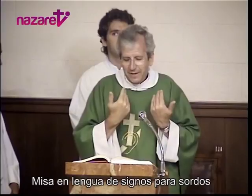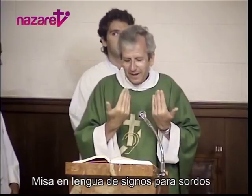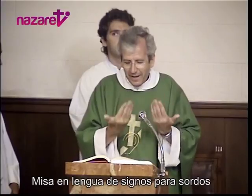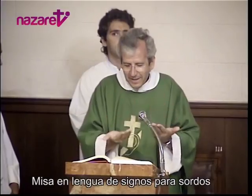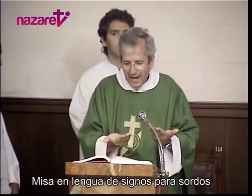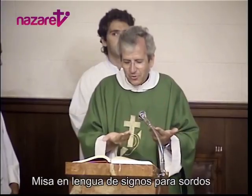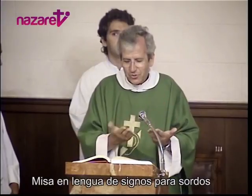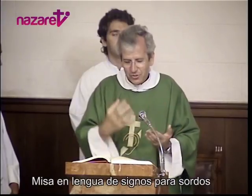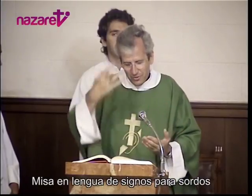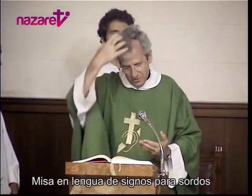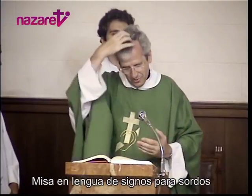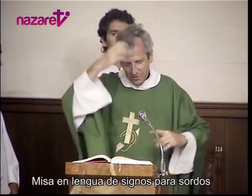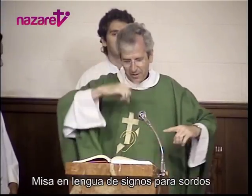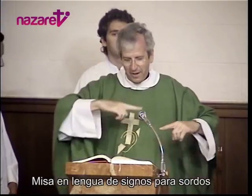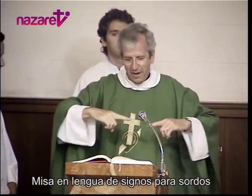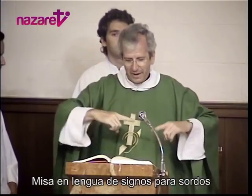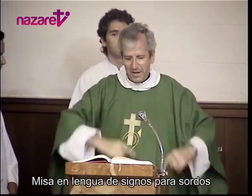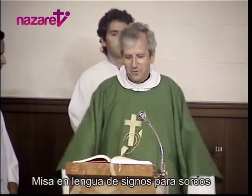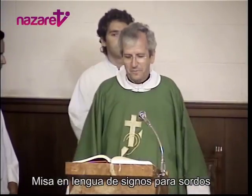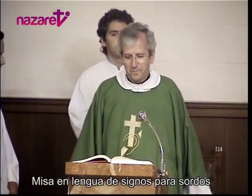en daros el reino.